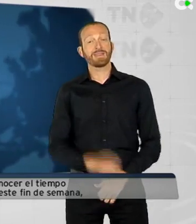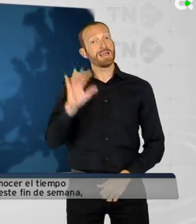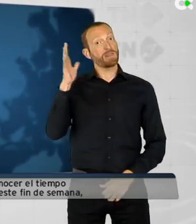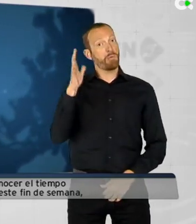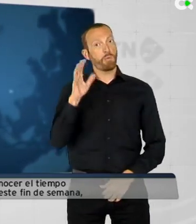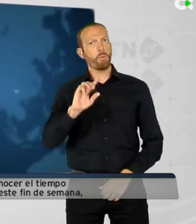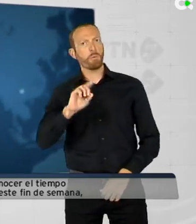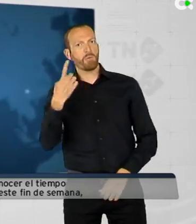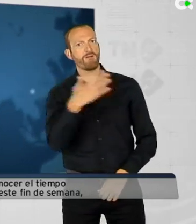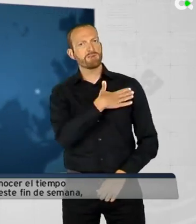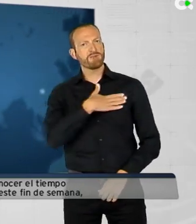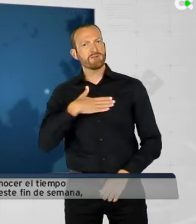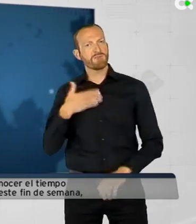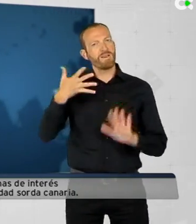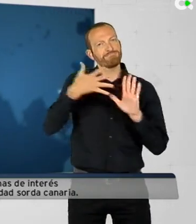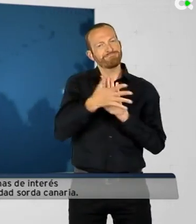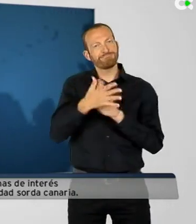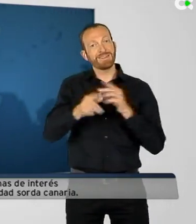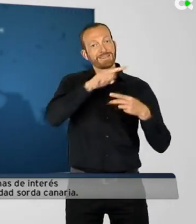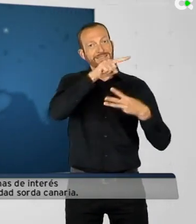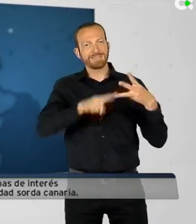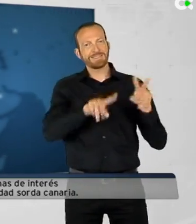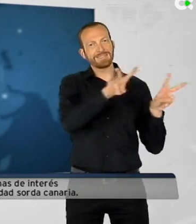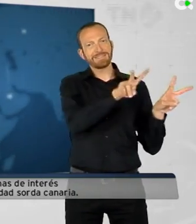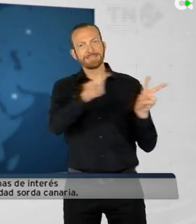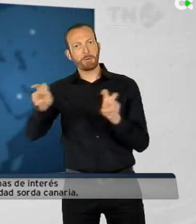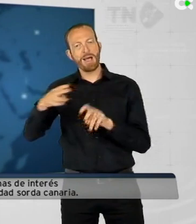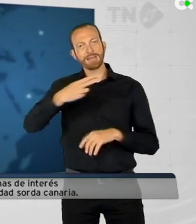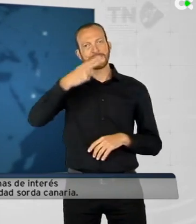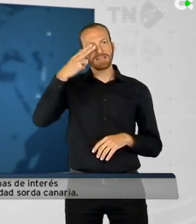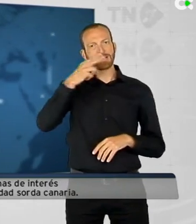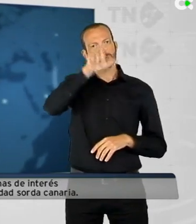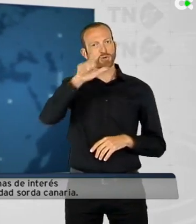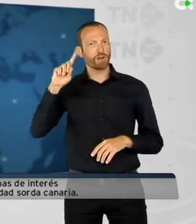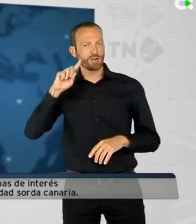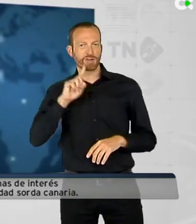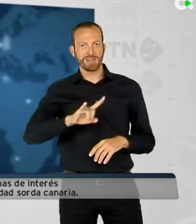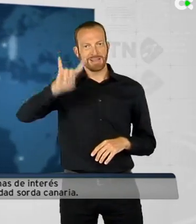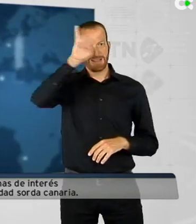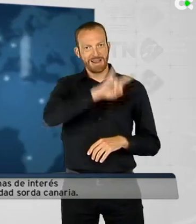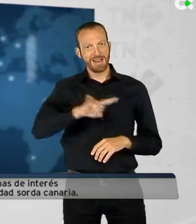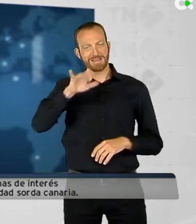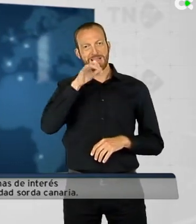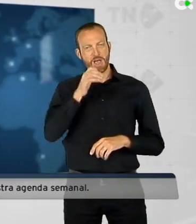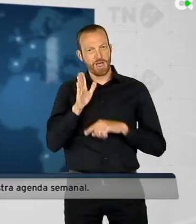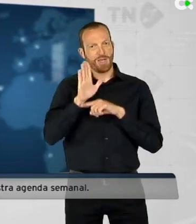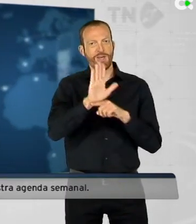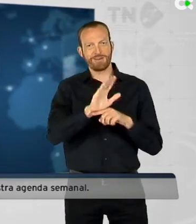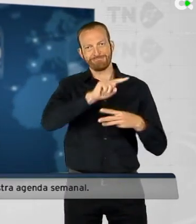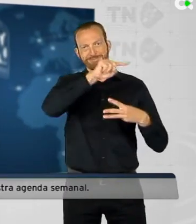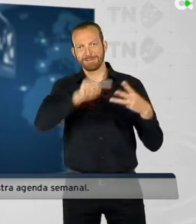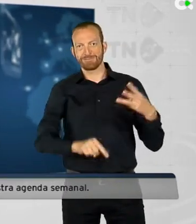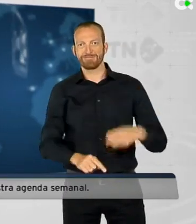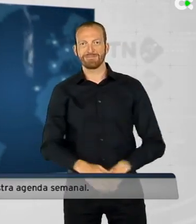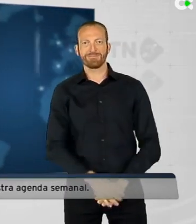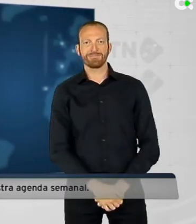Antes de conocer el tiempo que nos espera este fin de semana, vamos con temas de interés para la comunidad sorda canaria. Tiempo para nuestra agenda